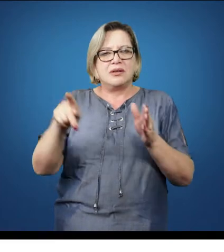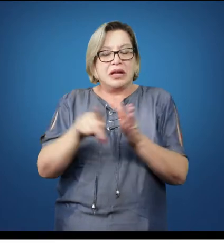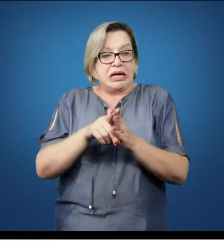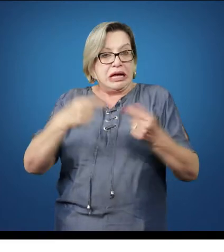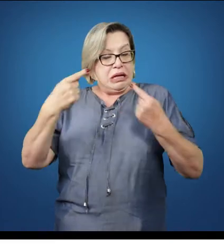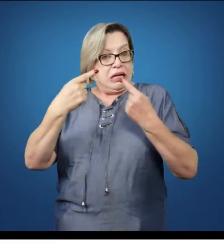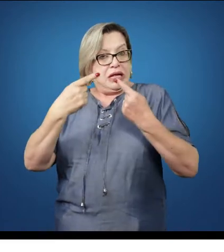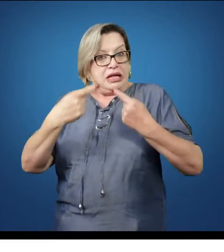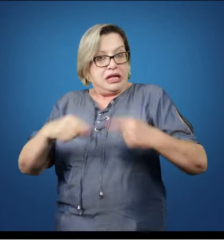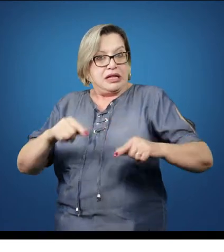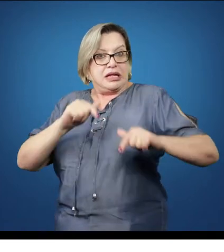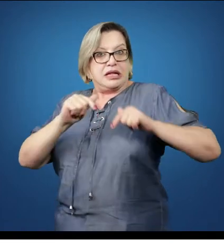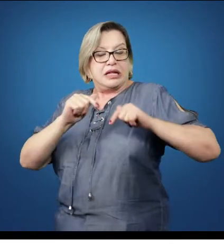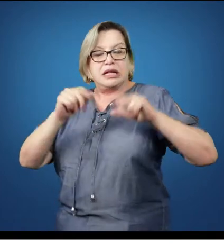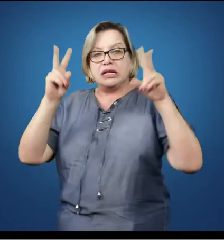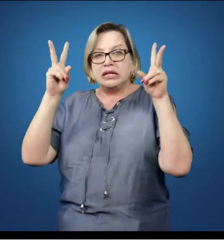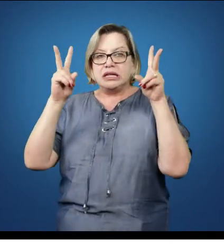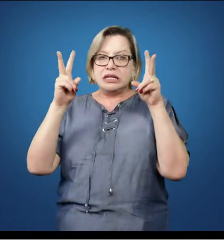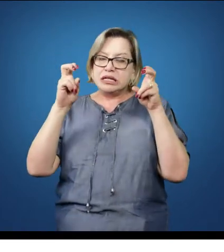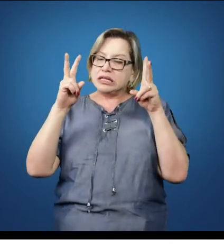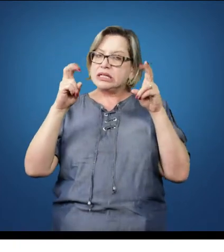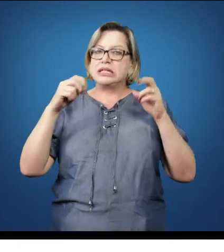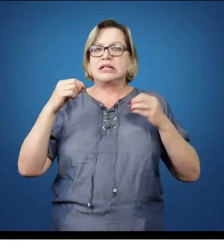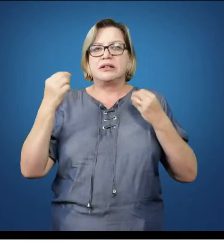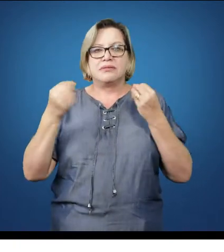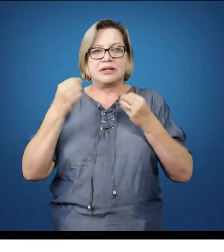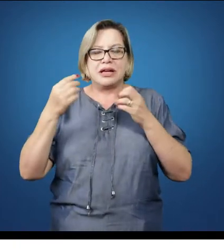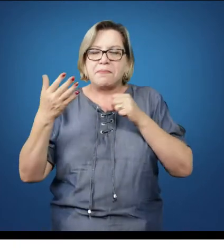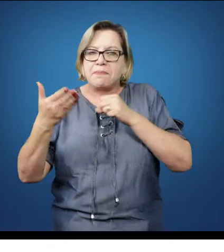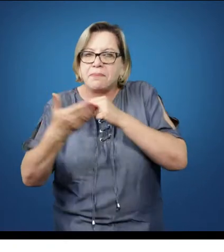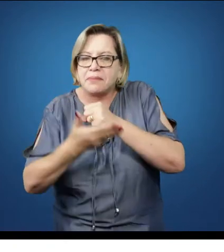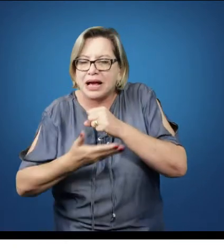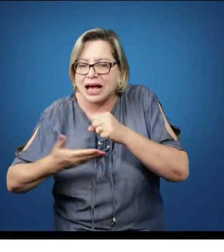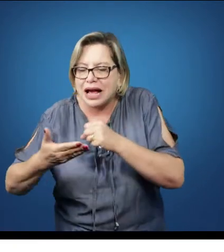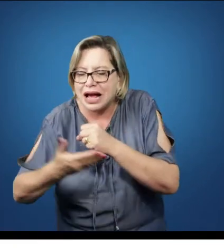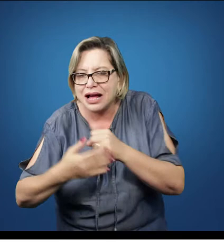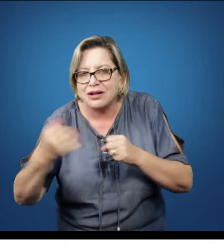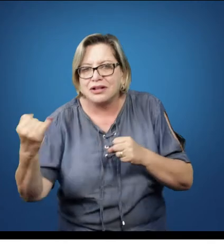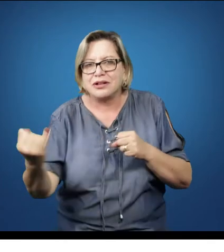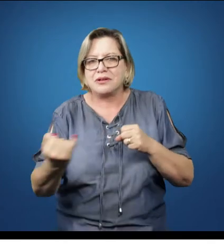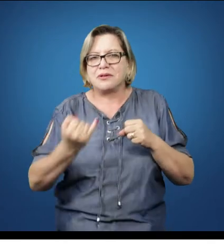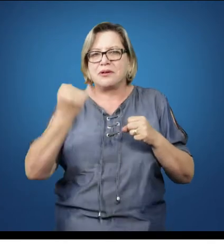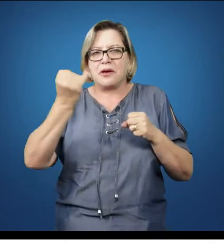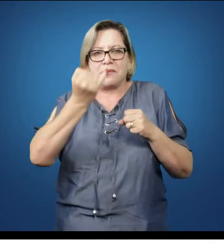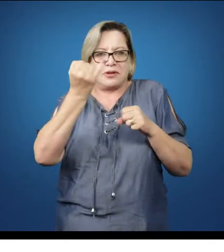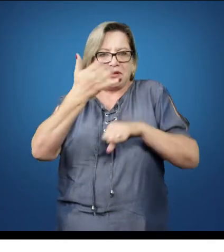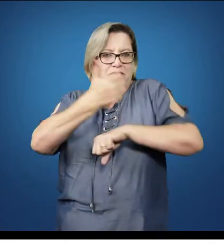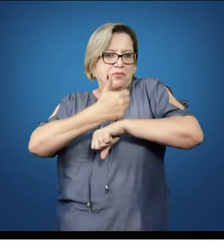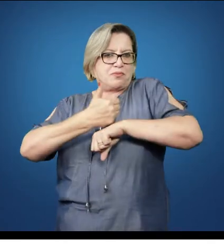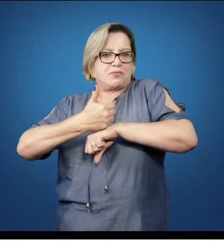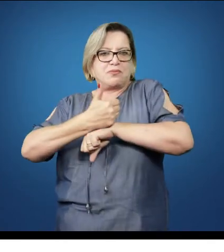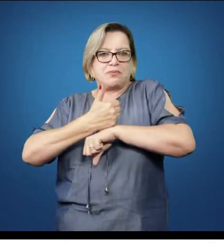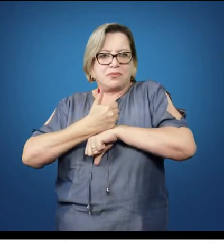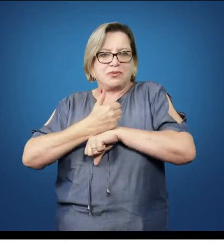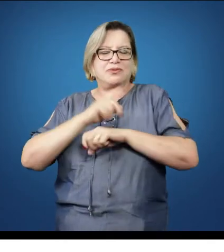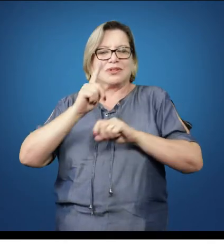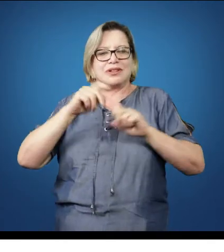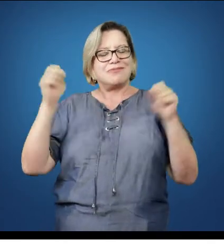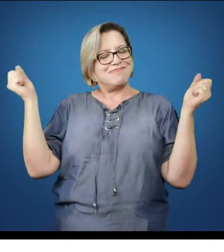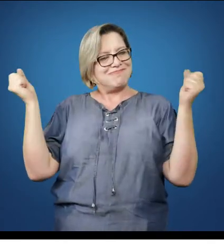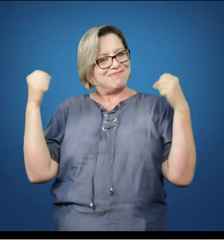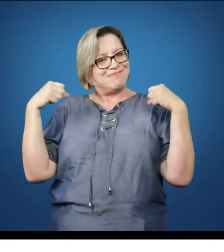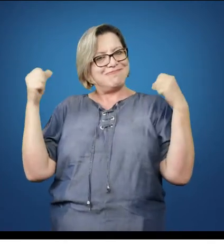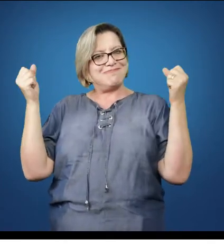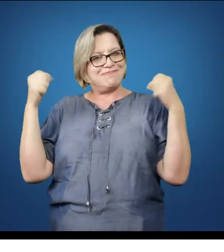trabalharmos esse conteúdo é essencial fundamental para a nossa área de todo de atuação que é a educação